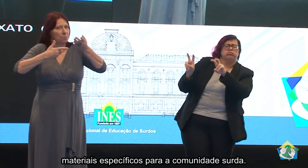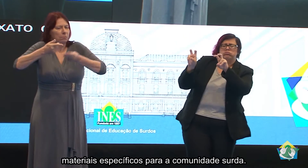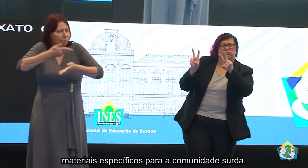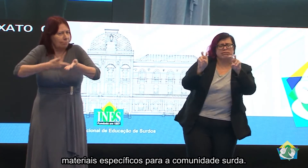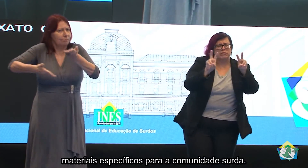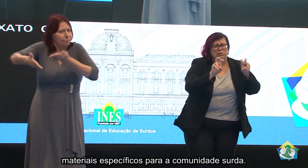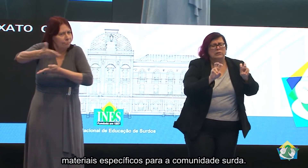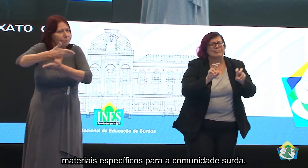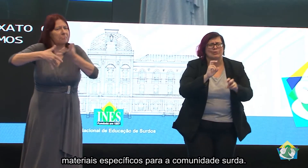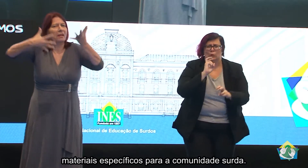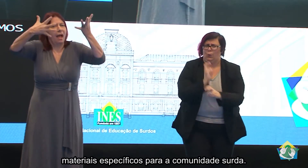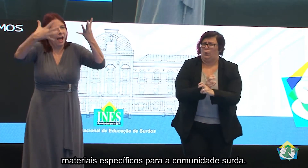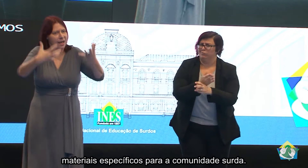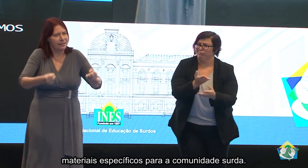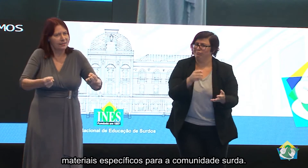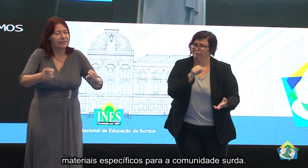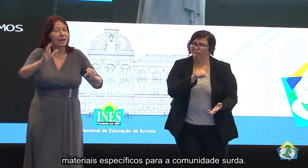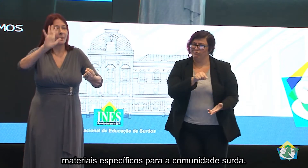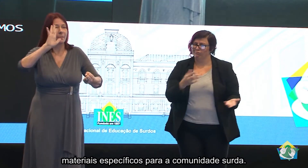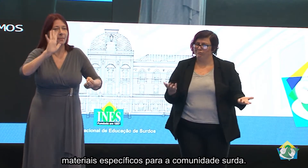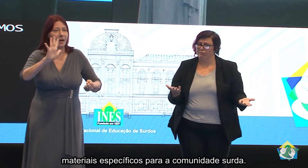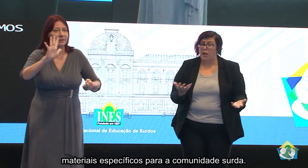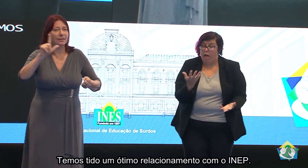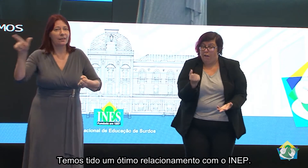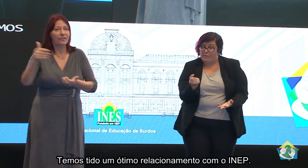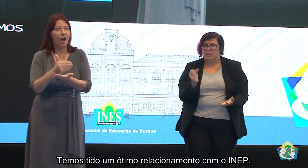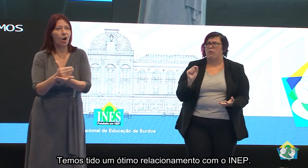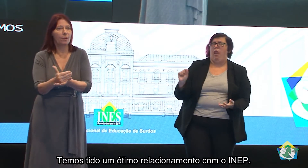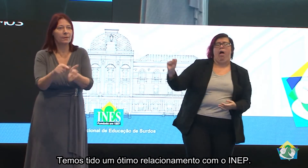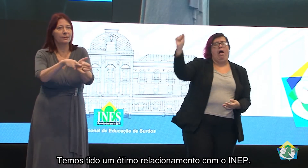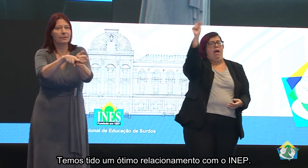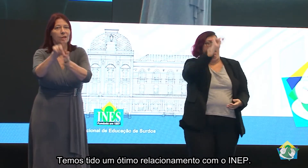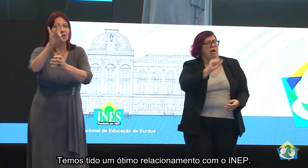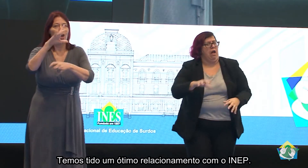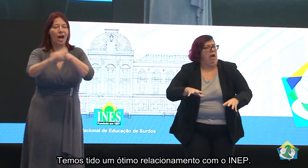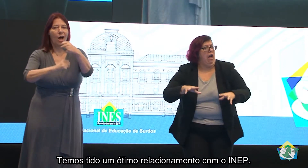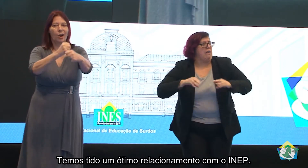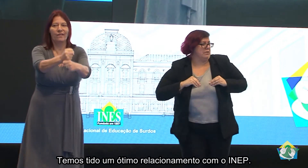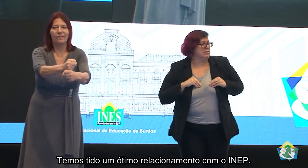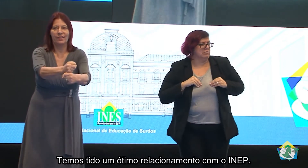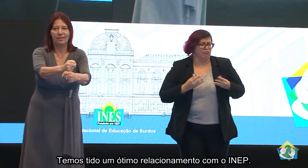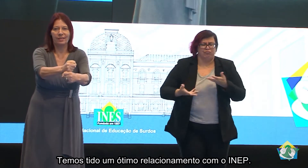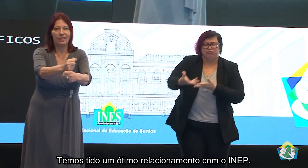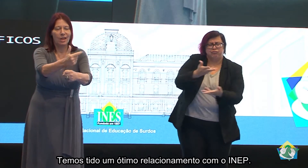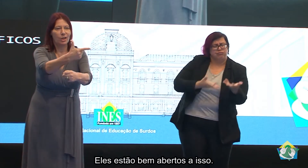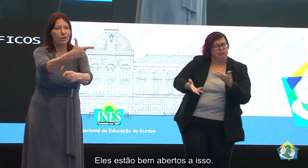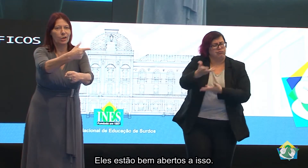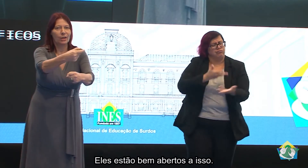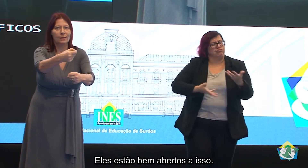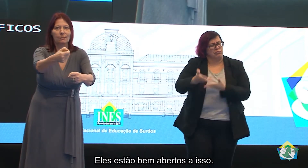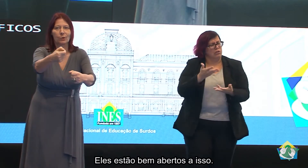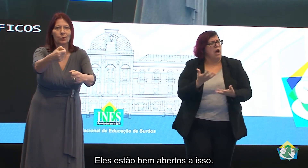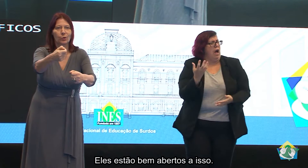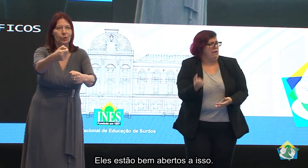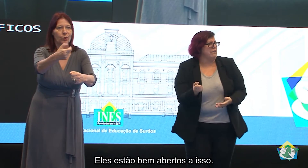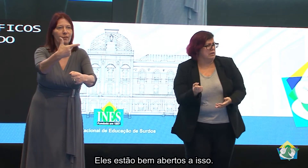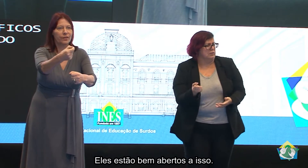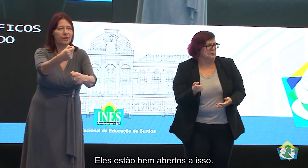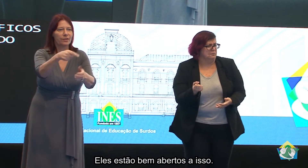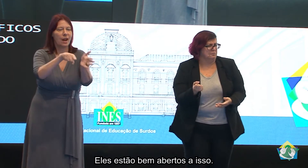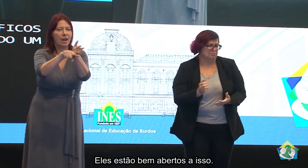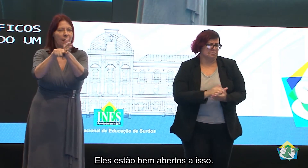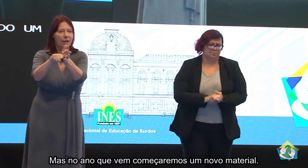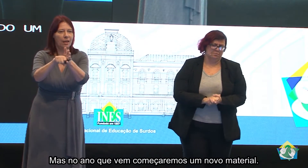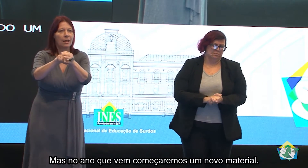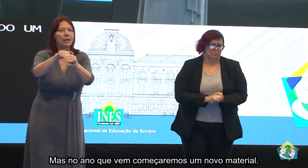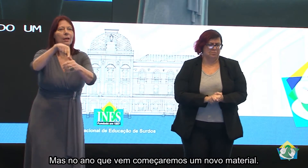entregar materiais específicos para a comunidade surda. Temos tido um ótimo relacionamento com o INEP, eles estão bem abertos